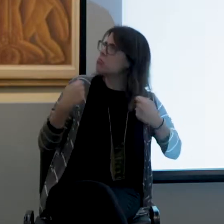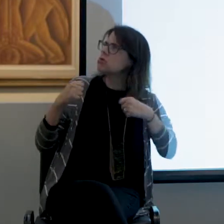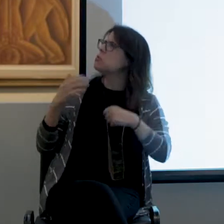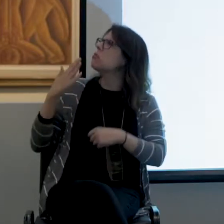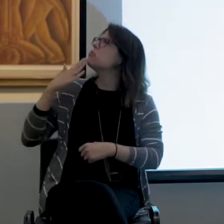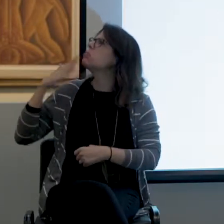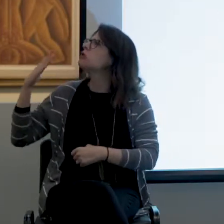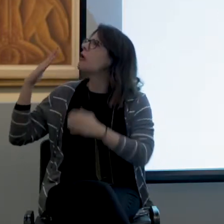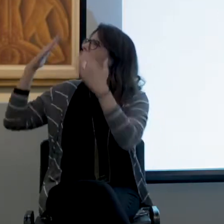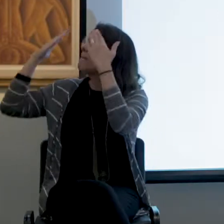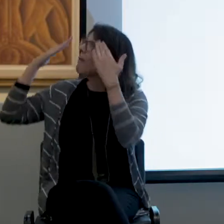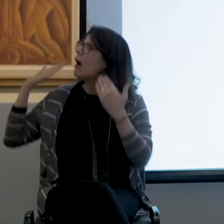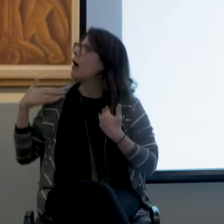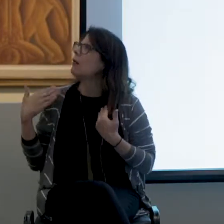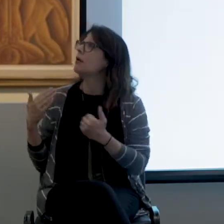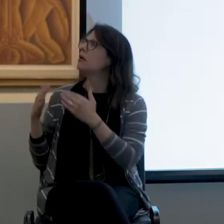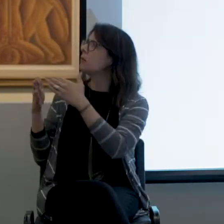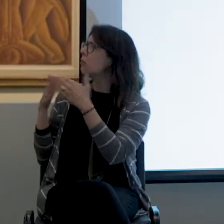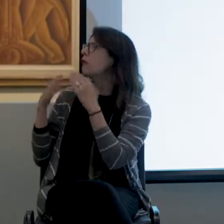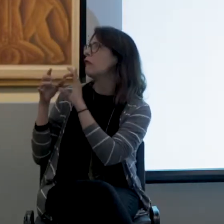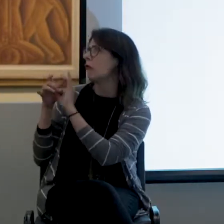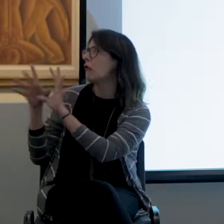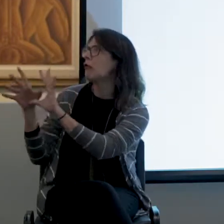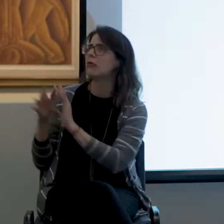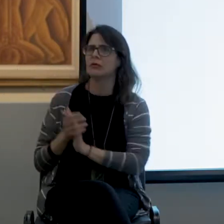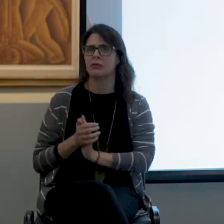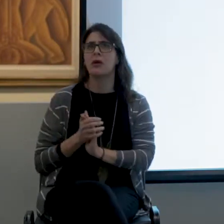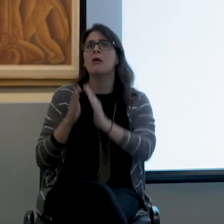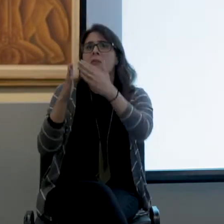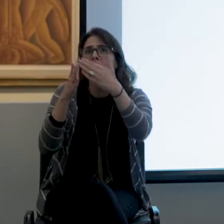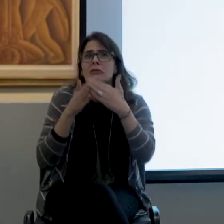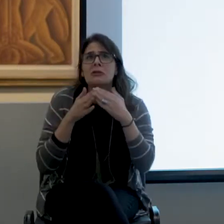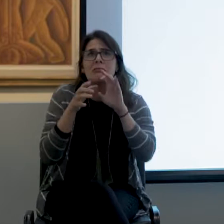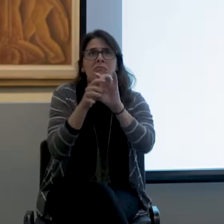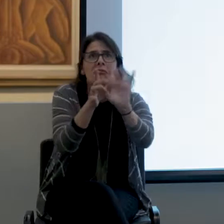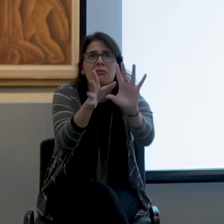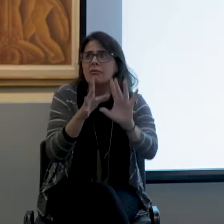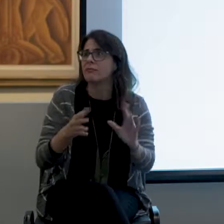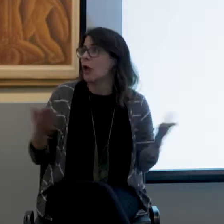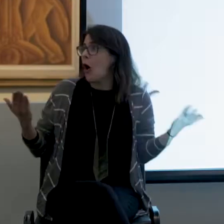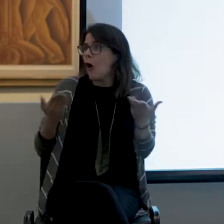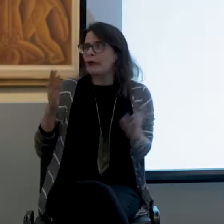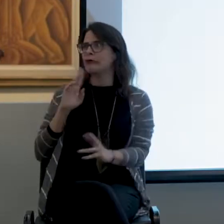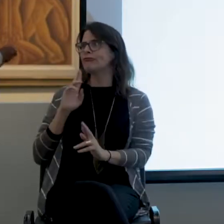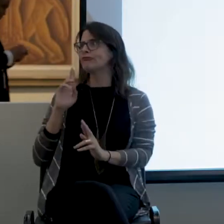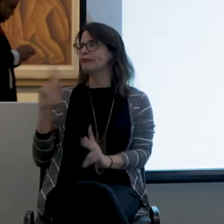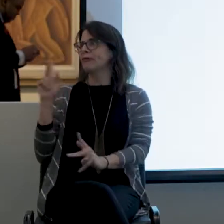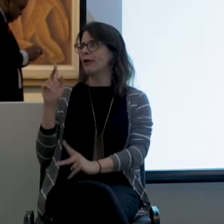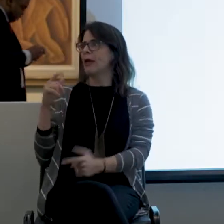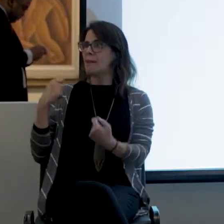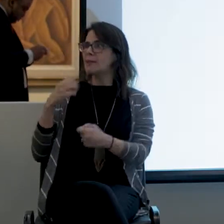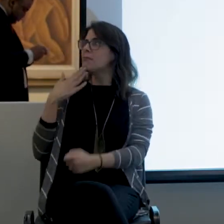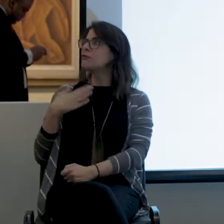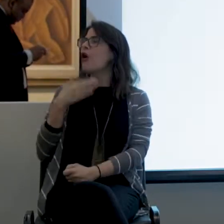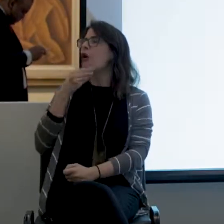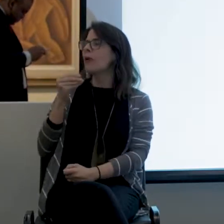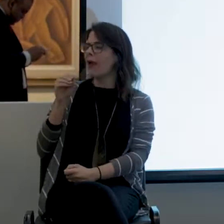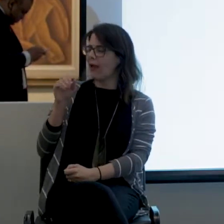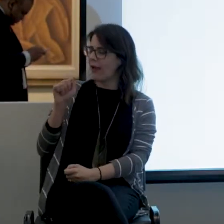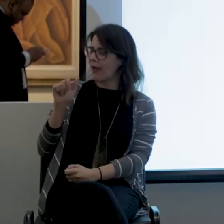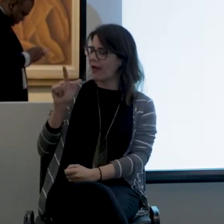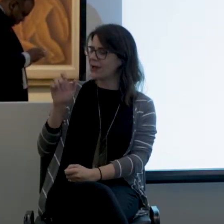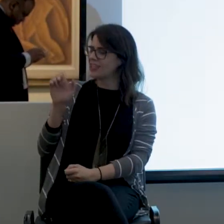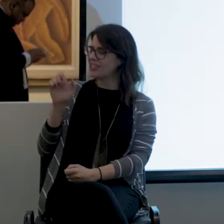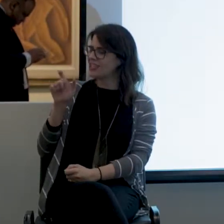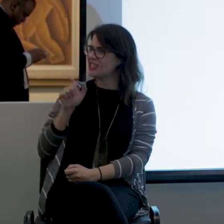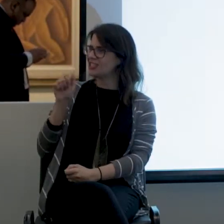pro... Hoje em dia a gente tem que pedir licença para Alexandre Frota, quer dizer, é um mundo, é o fim do mundo. Né? Mas, enfim, o artista, você vê como